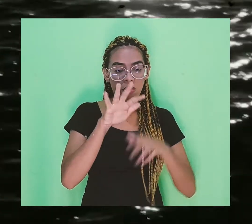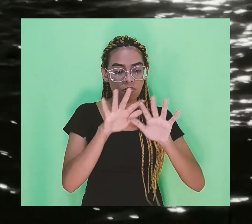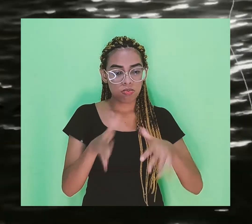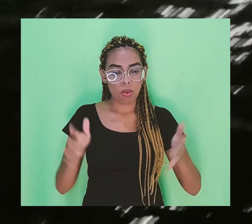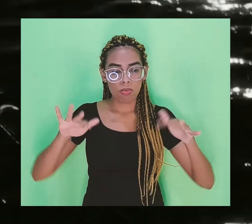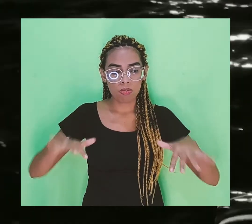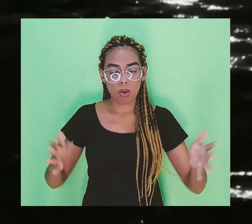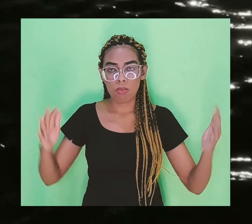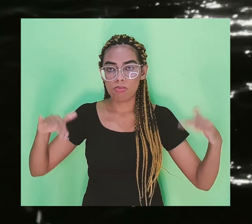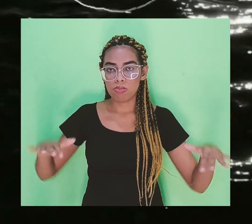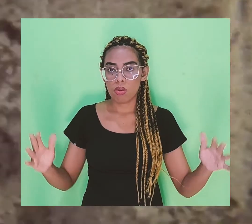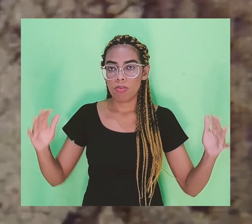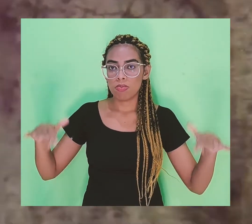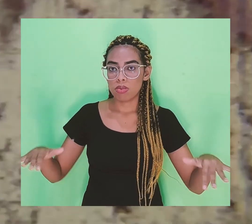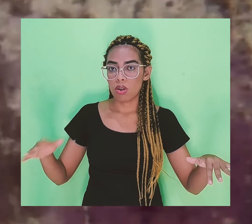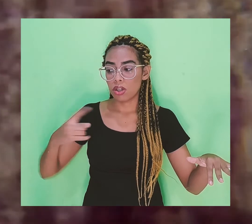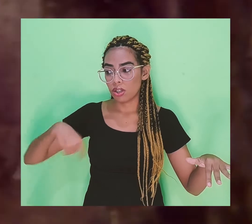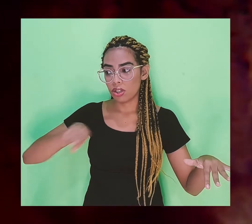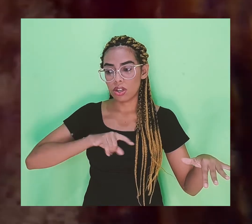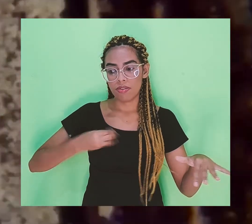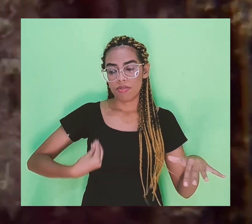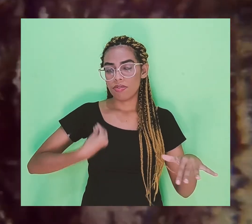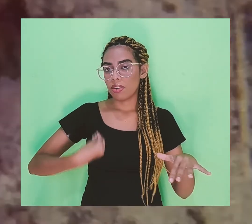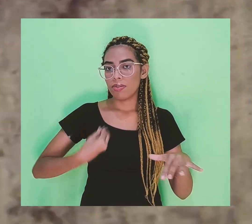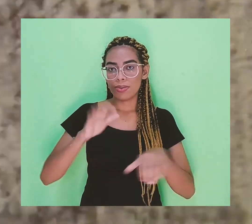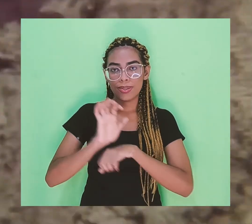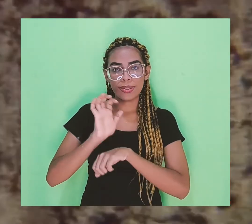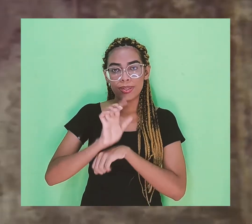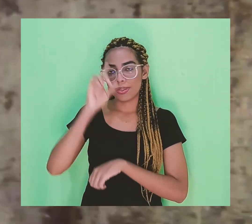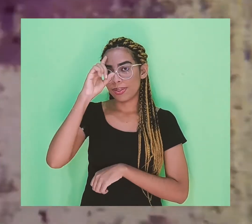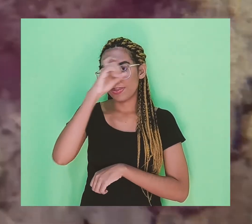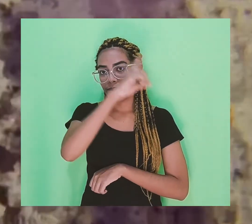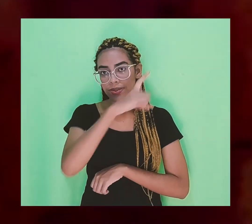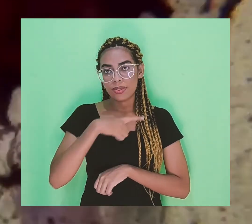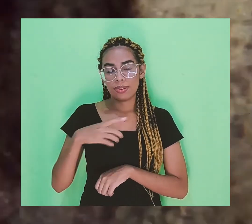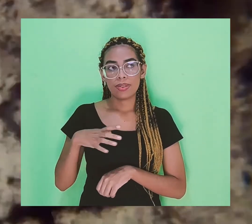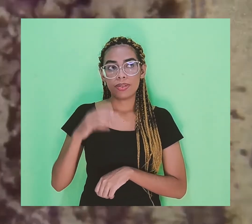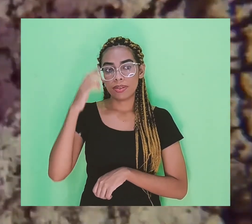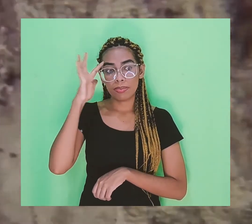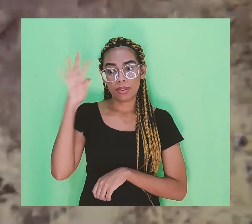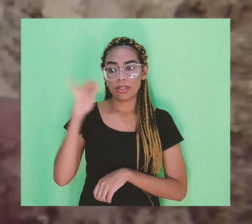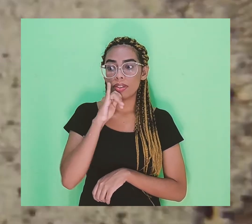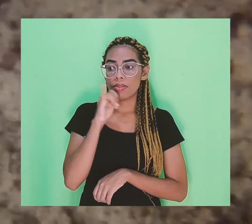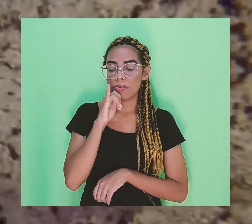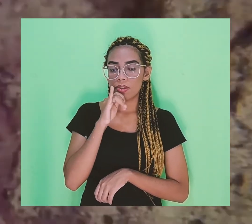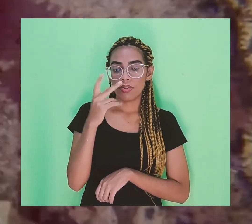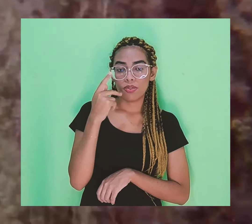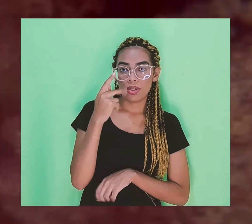contra. Até porque a gente vive numa cidade muito difícil, a gente vive num estado muito difícil. Cidade de Fortaleza e Calcaia, né? Fortaleza e